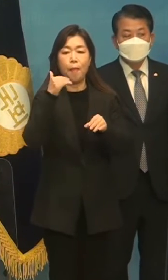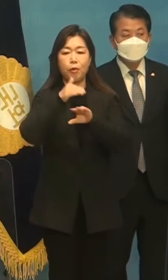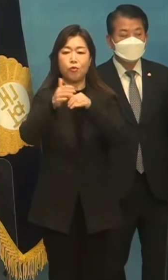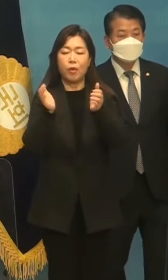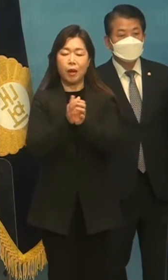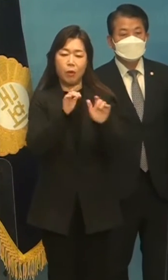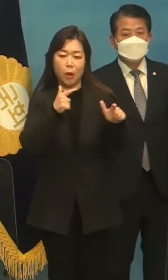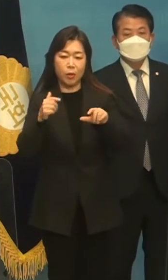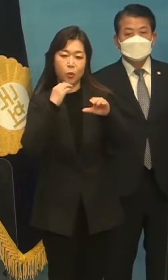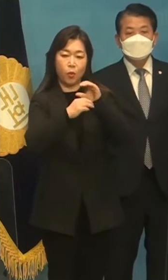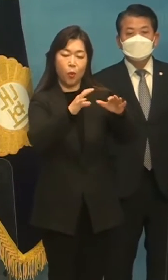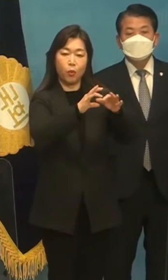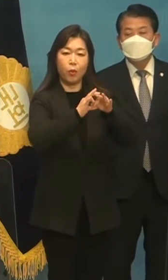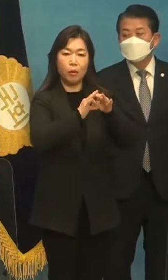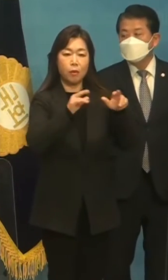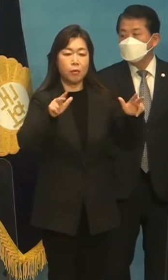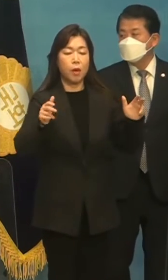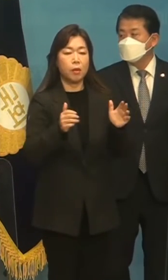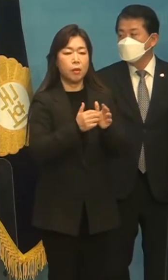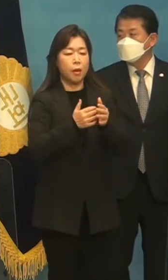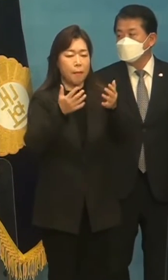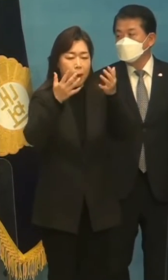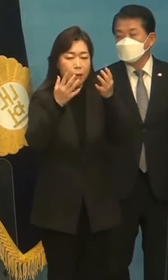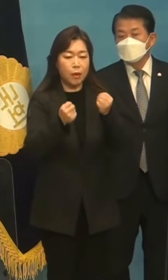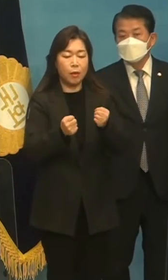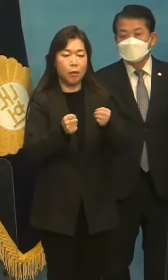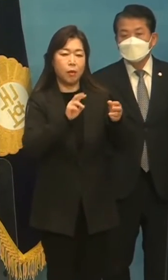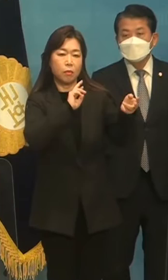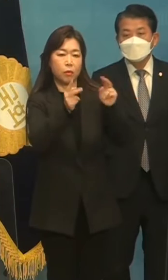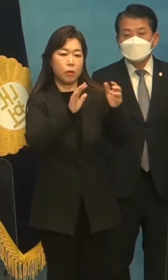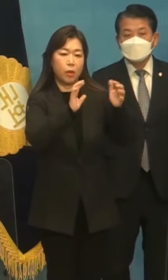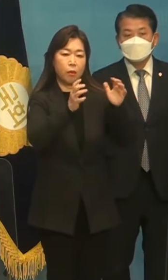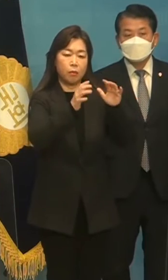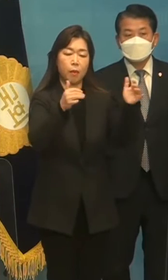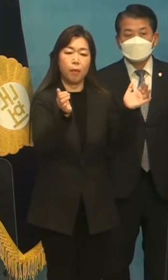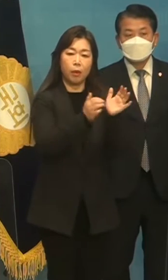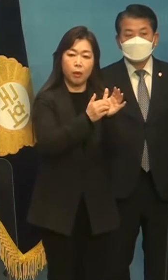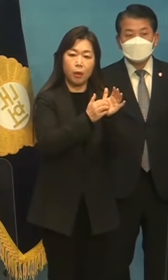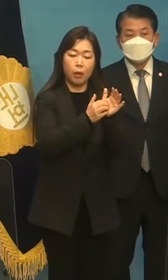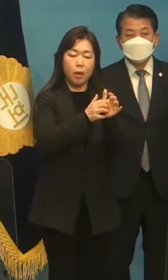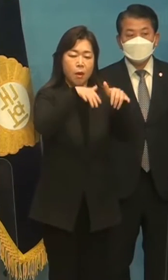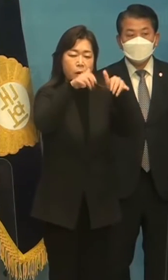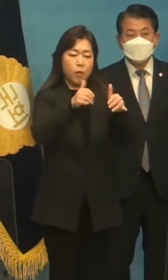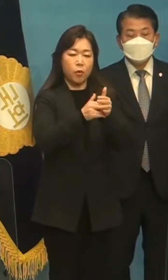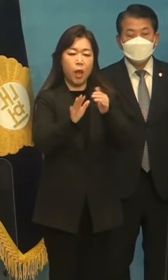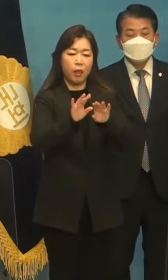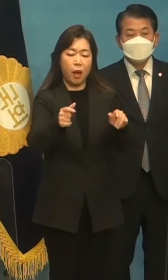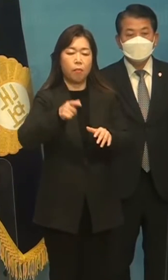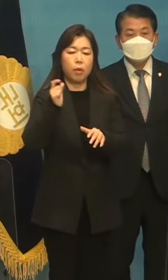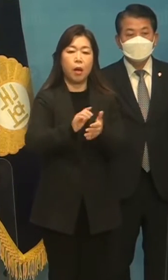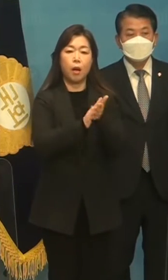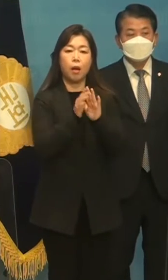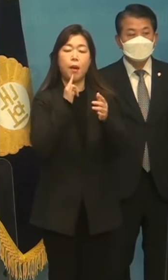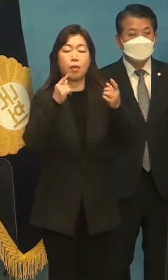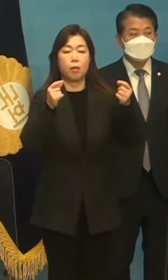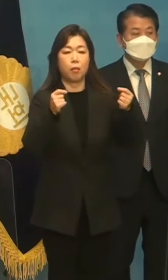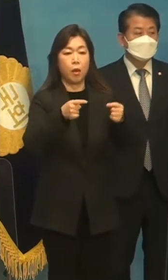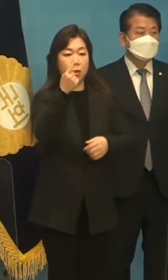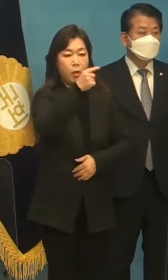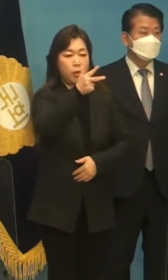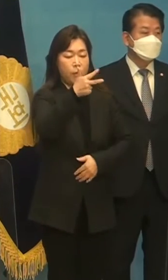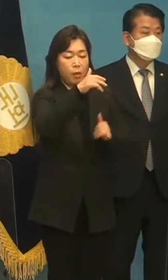소통을 통해서 그동안 많은 논의를 해왔습니다. 비온 뒤에 땅이 굳는다고 1700년 역사의